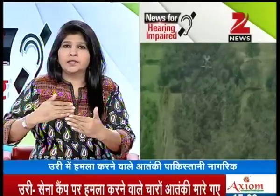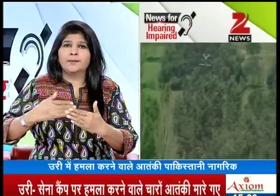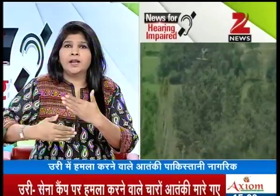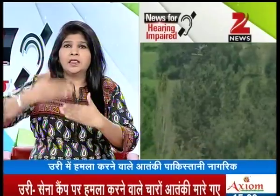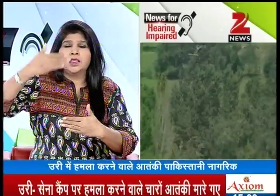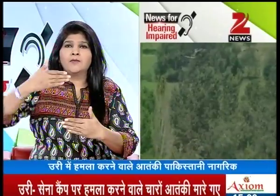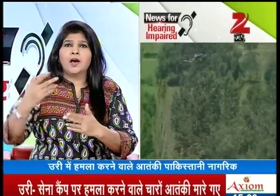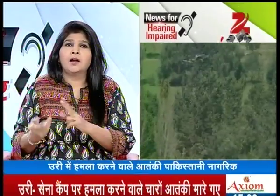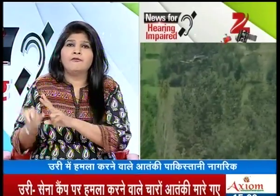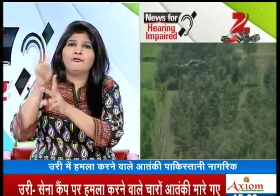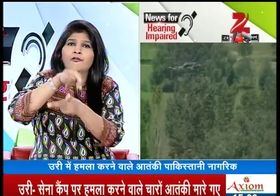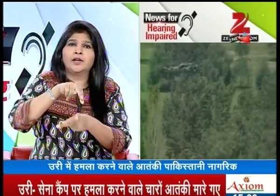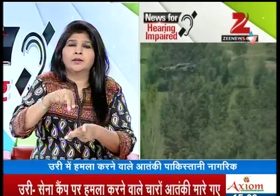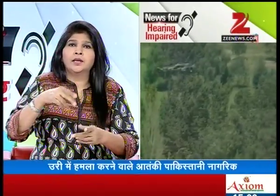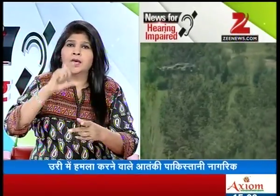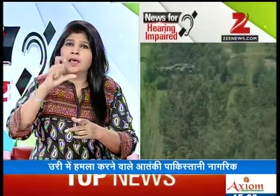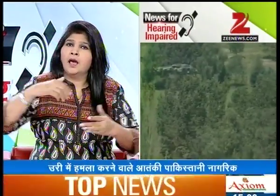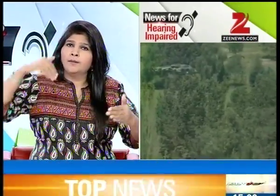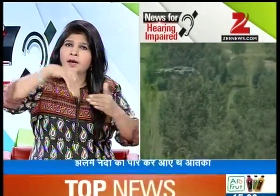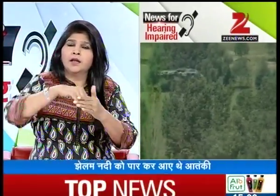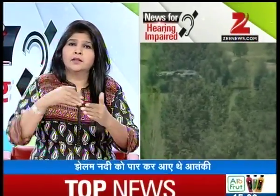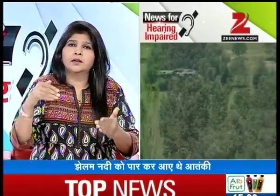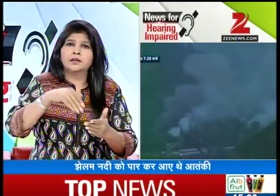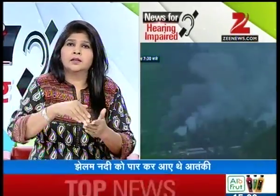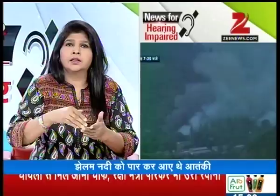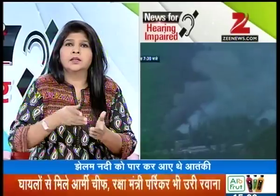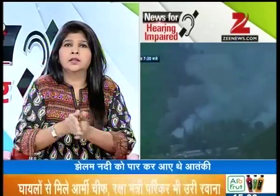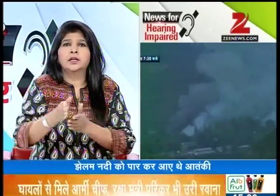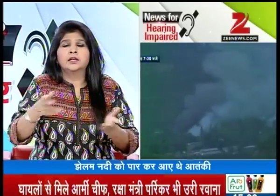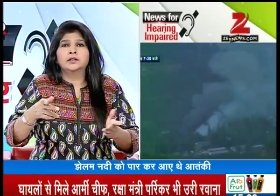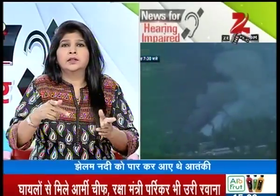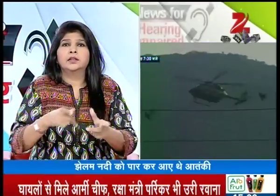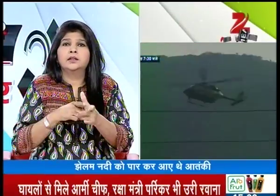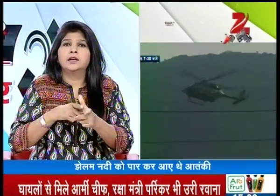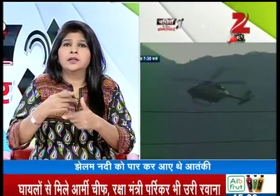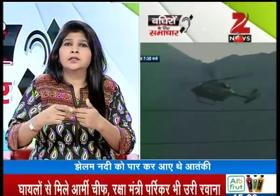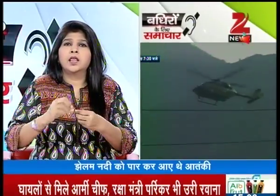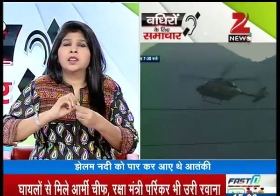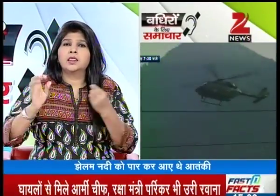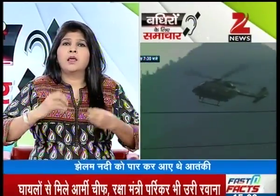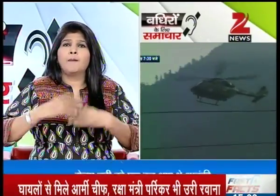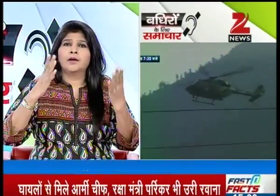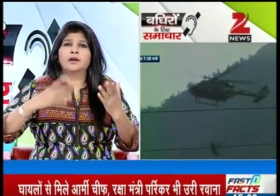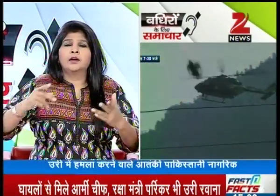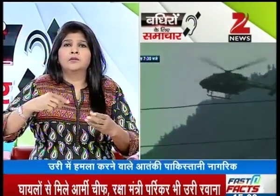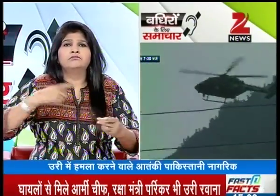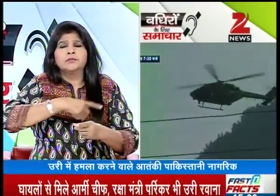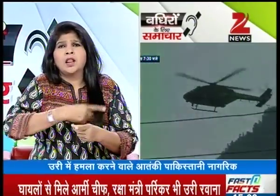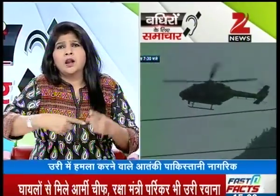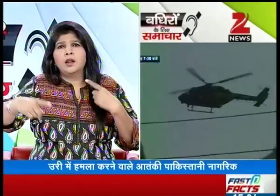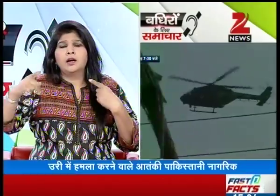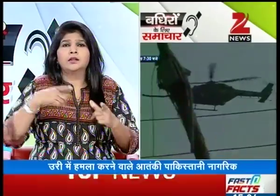कैंप के पिछले हिस्से में बनी दीवार फांदकर कैंप में घुसे। कैंप के अंदर दाखिल होते ही आतंकियों ने धमाके किए और